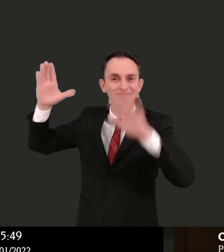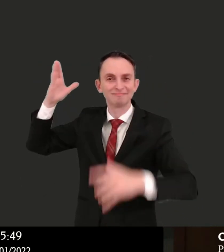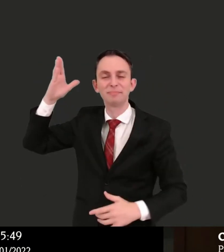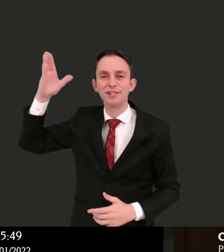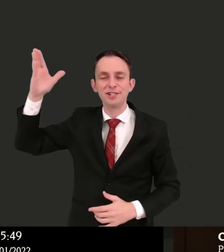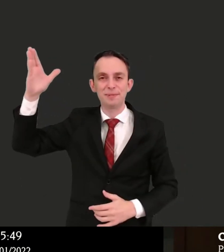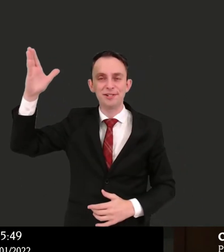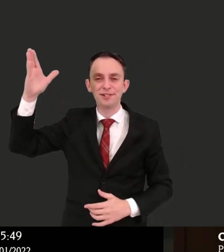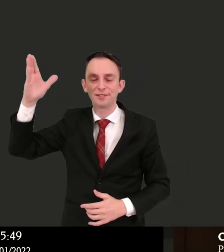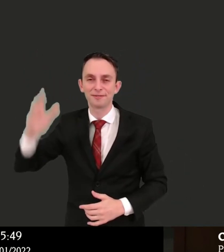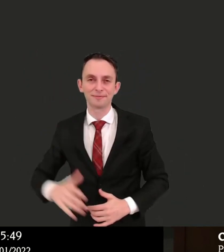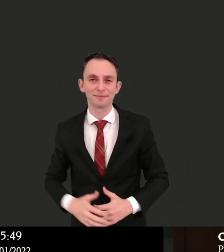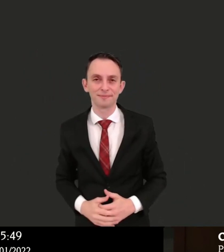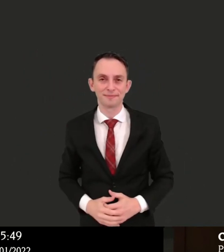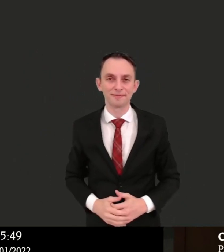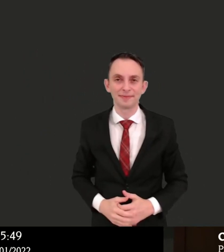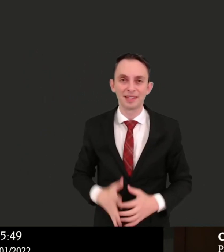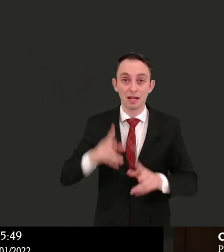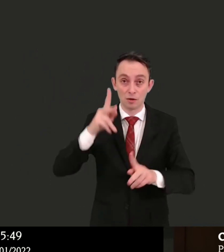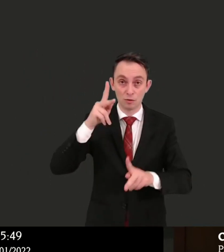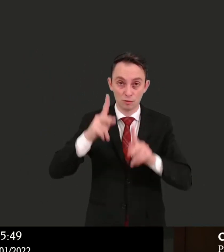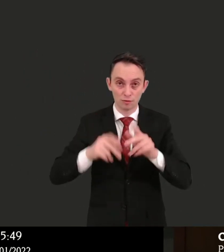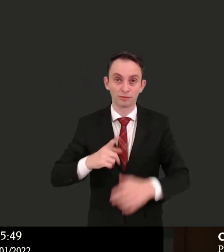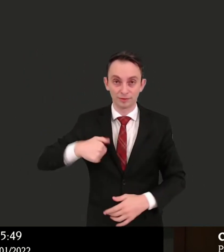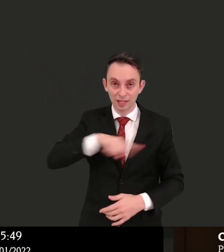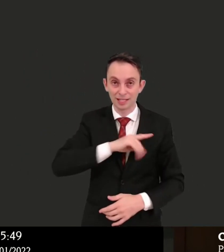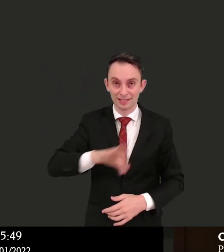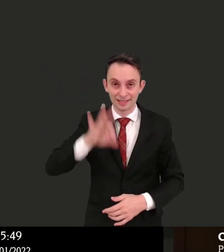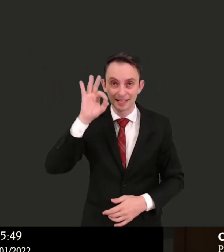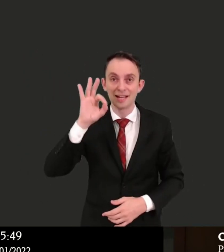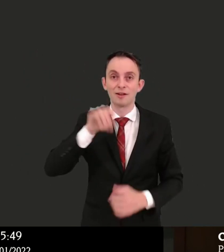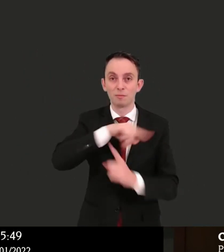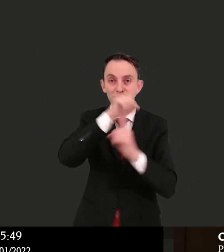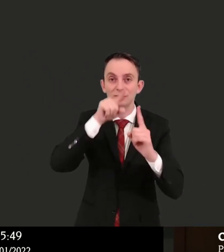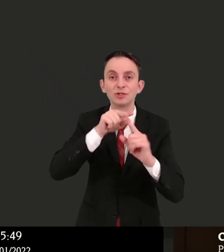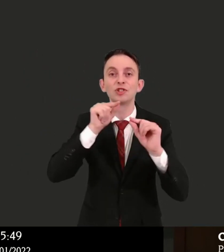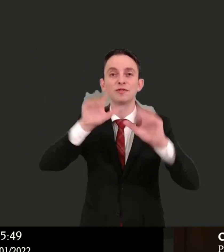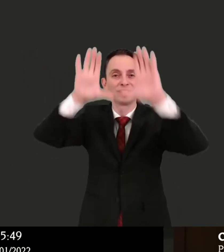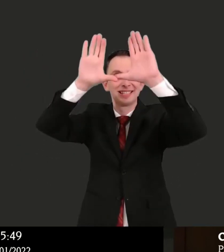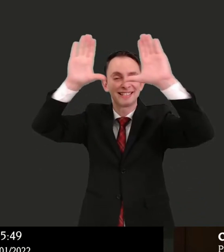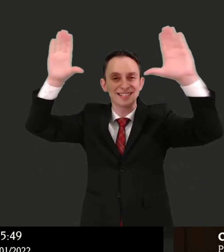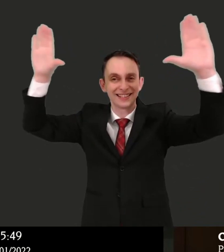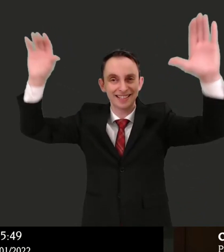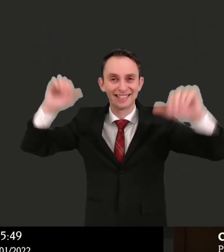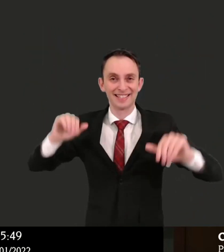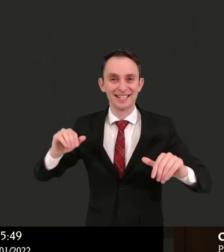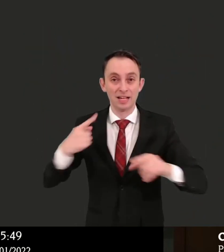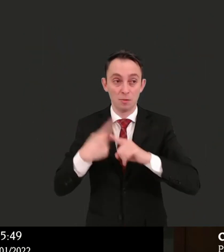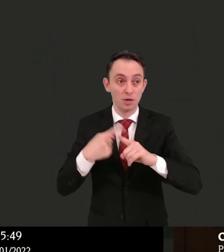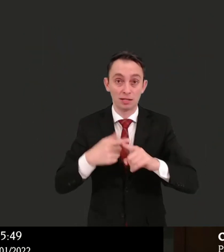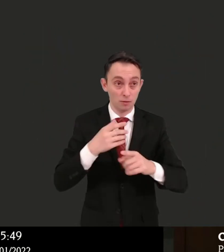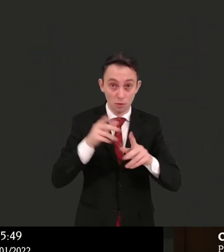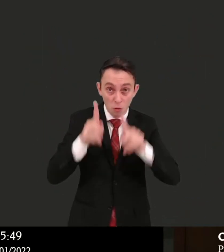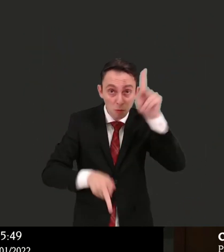comportamento. Enquanto a humanidade toda caminha em passos largos para os abismos, cantando como um novilho que vai ao